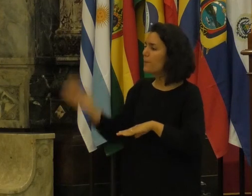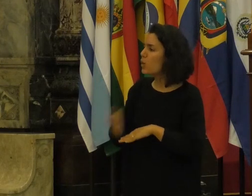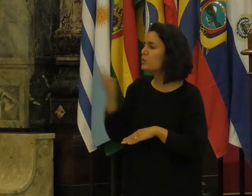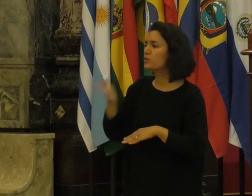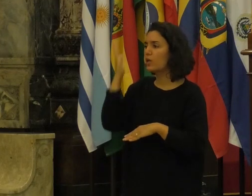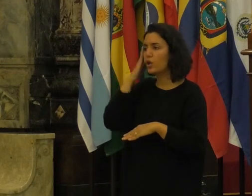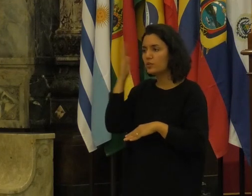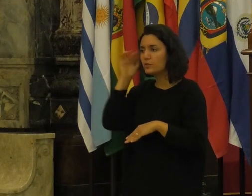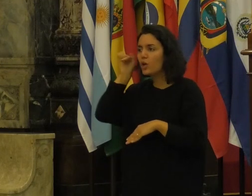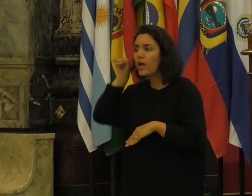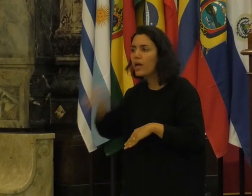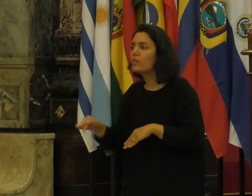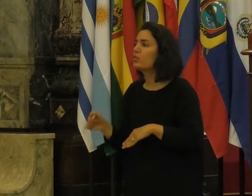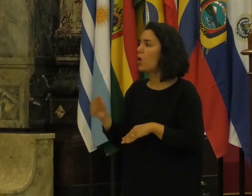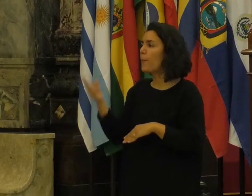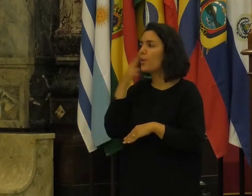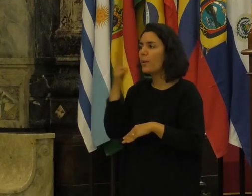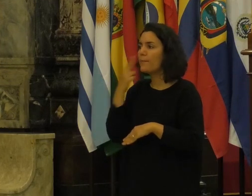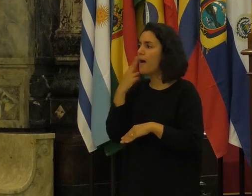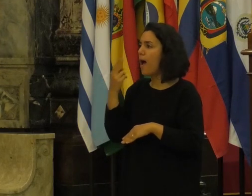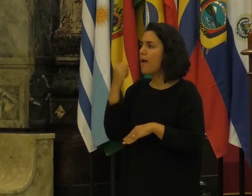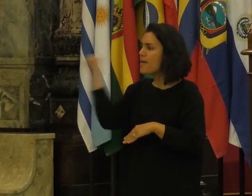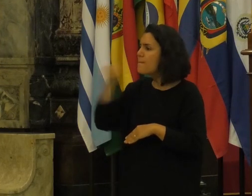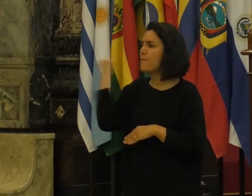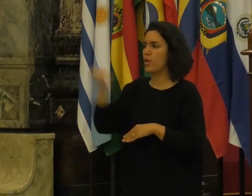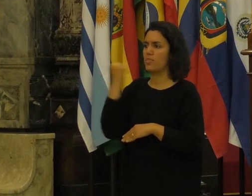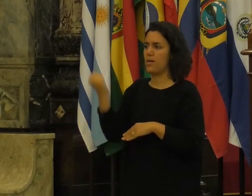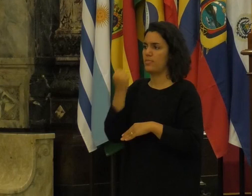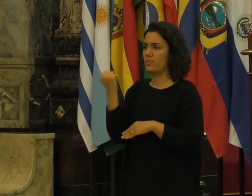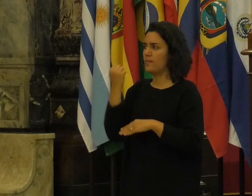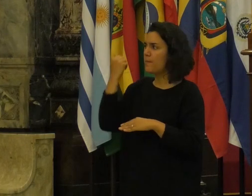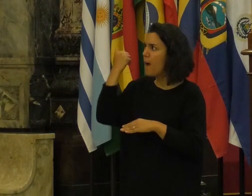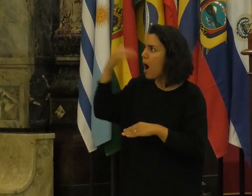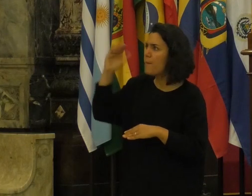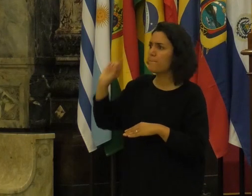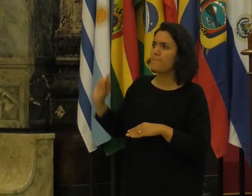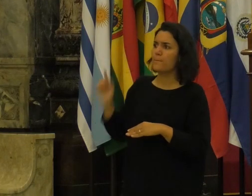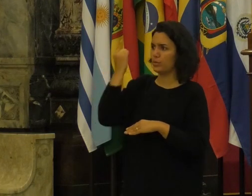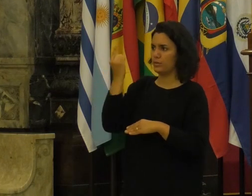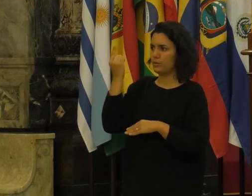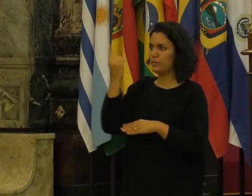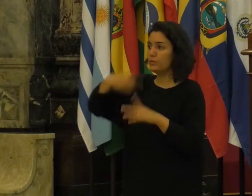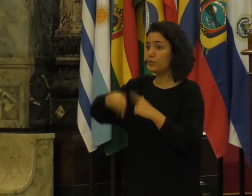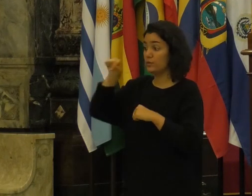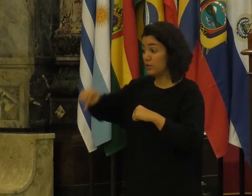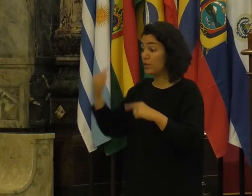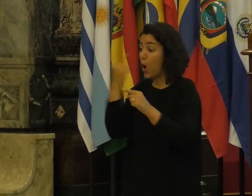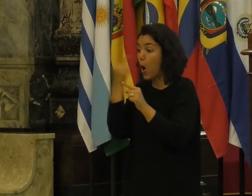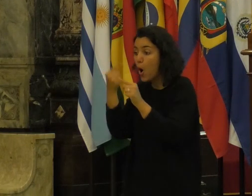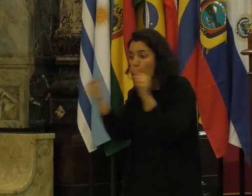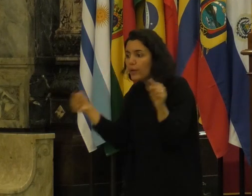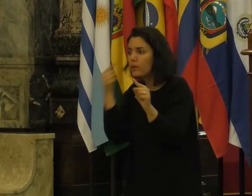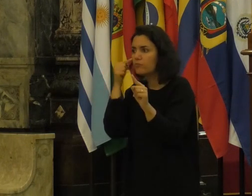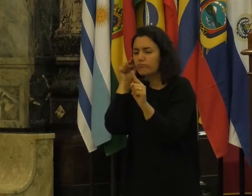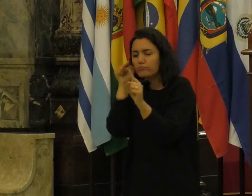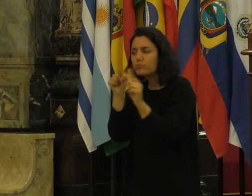un problema de alta prioridad, que constituye un objeto de estudio en el cual es necesario